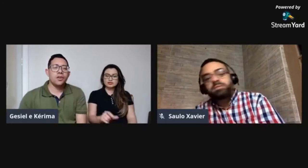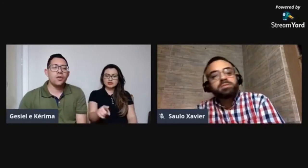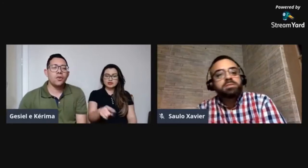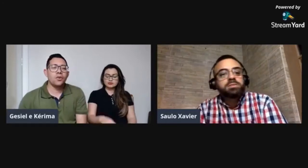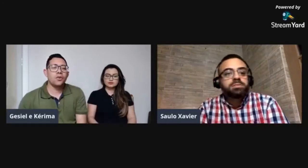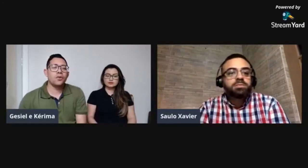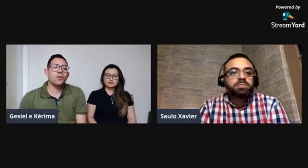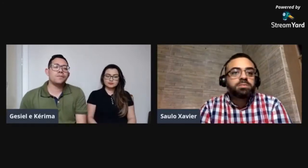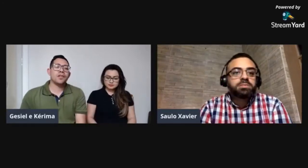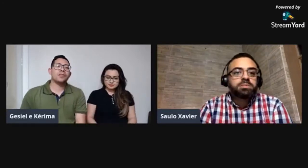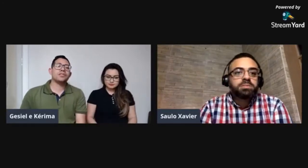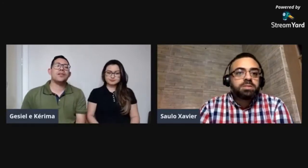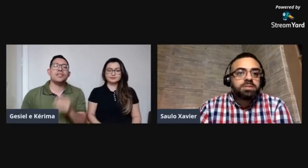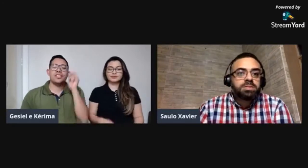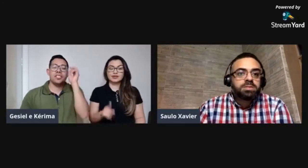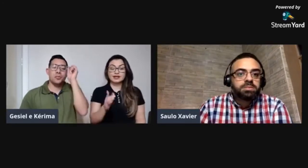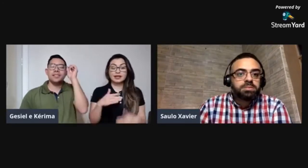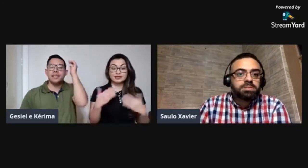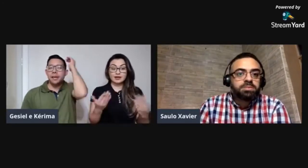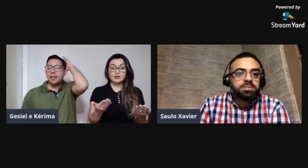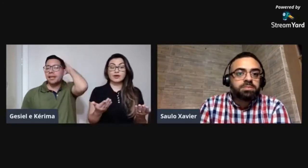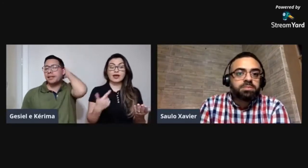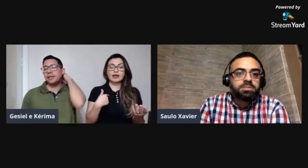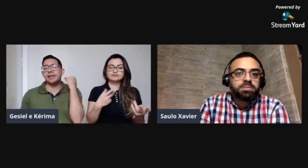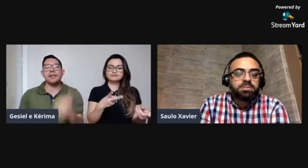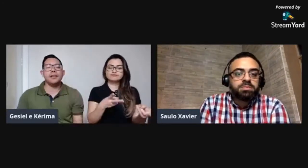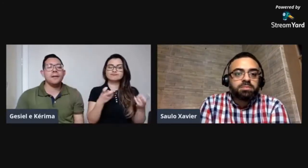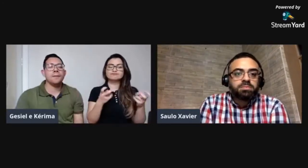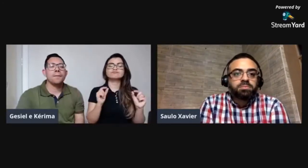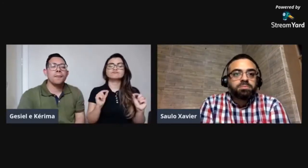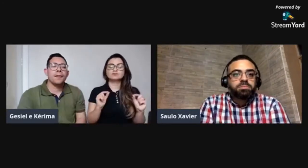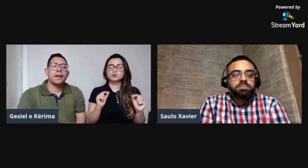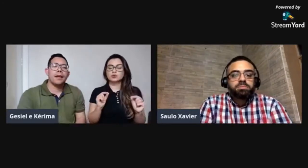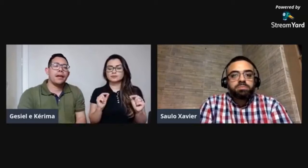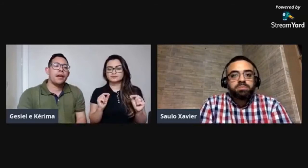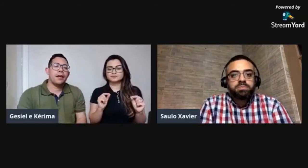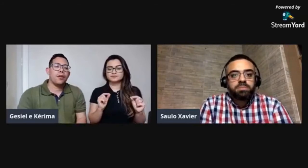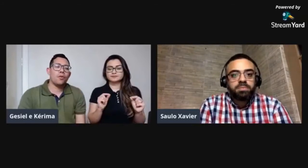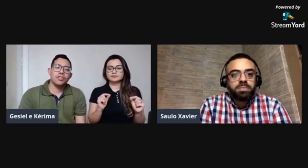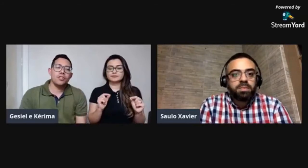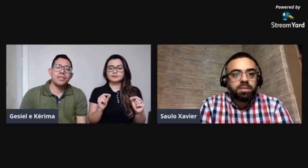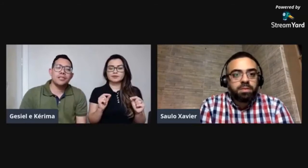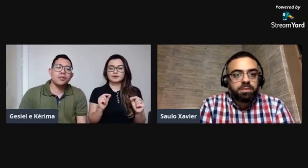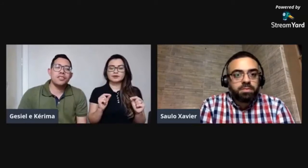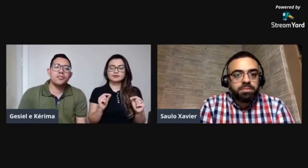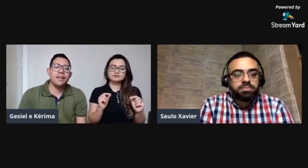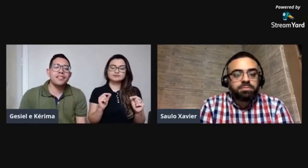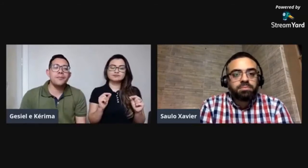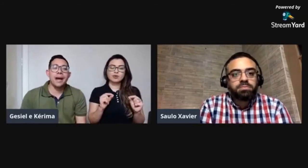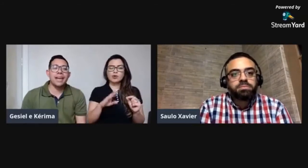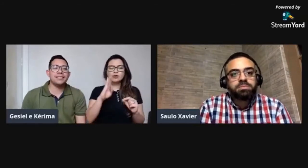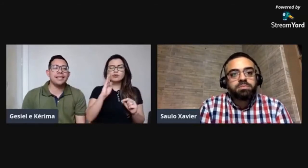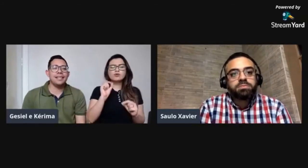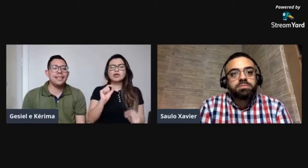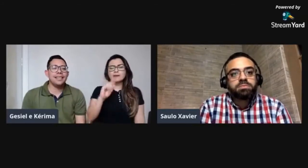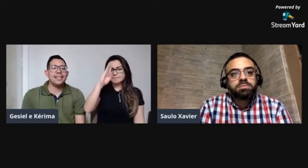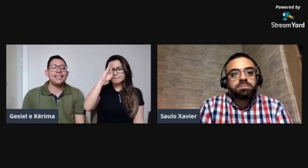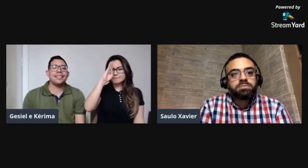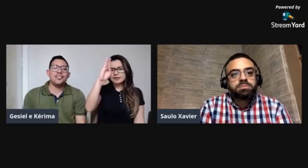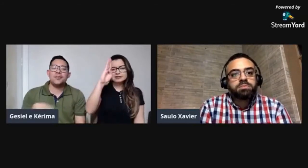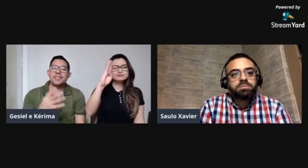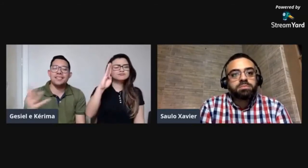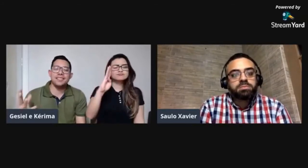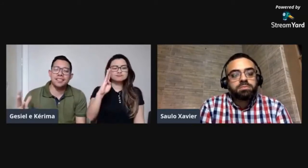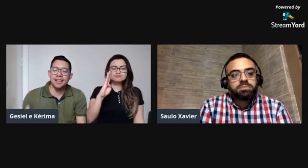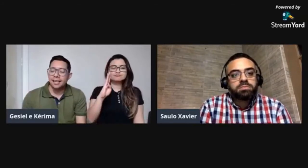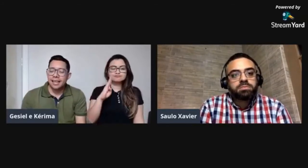Entendi. Ô, Saulo, então a gente percebe, né, que eu acho que uma das coisas principais aí que